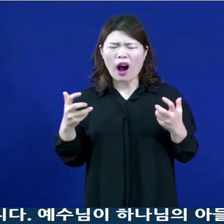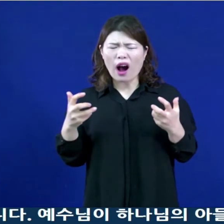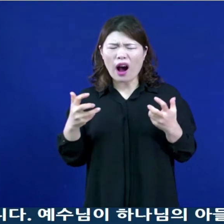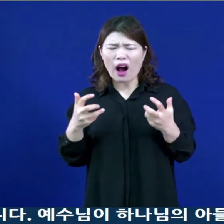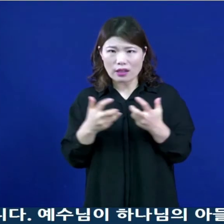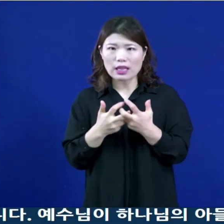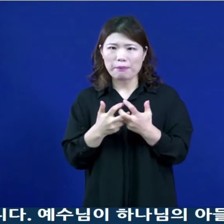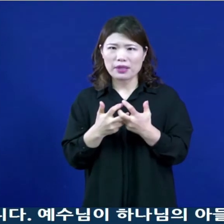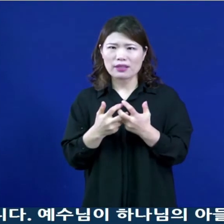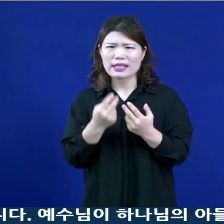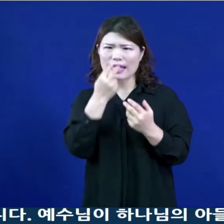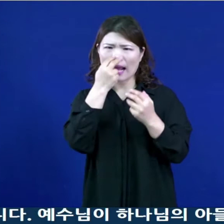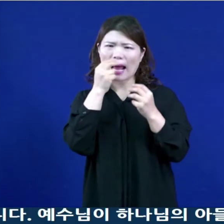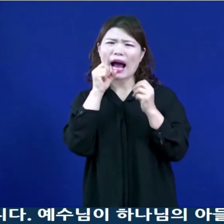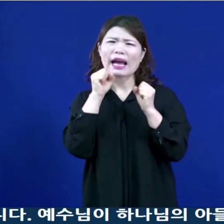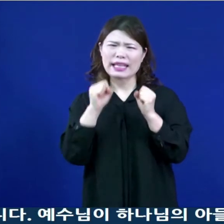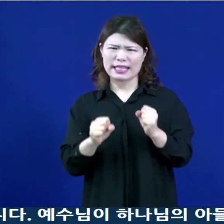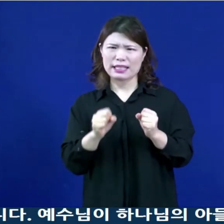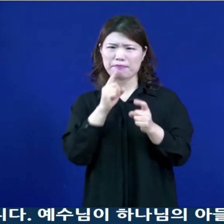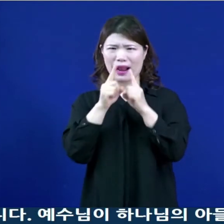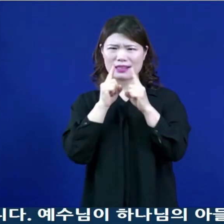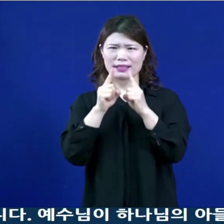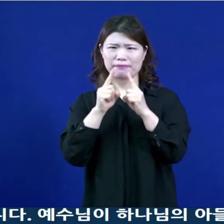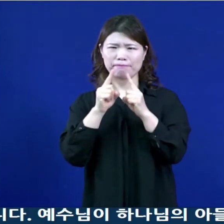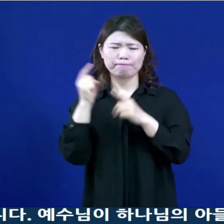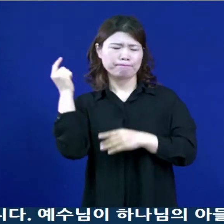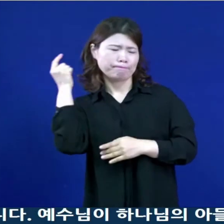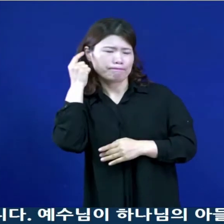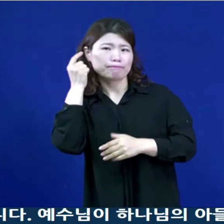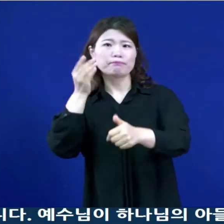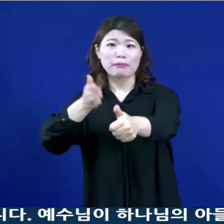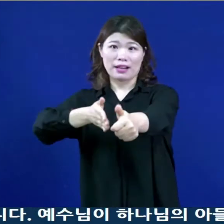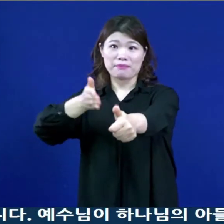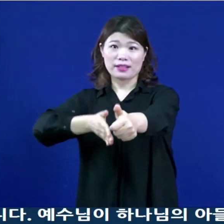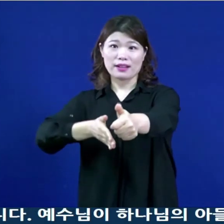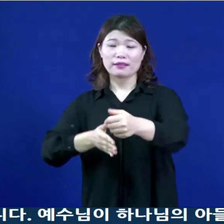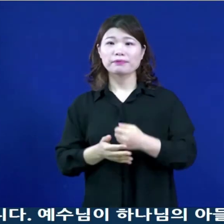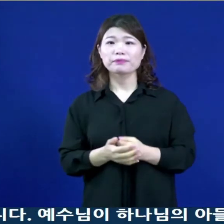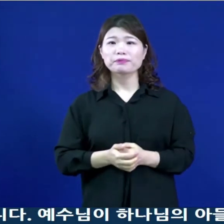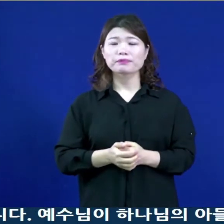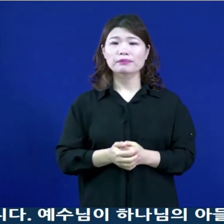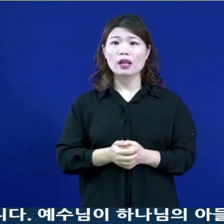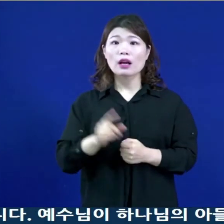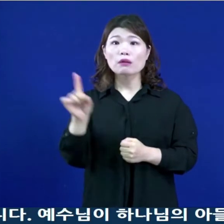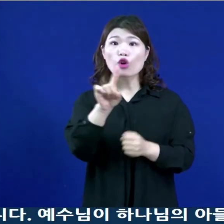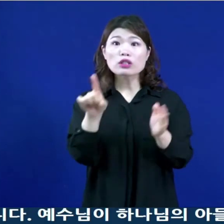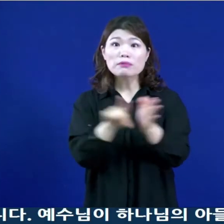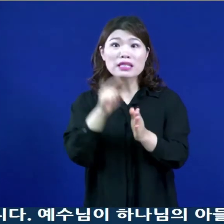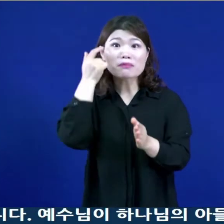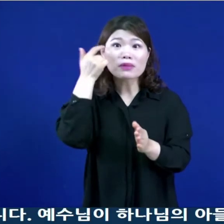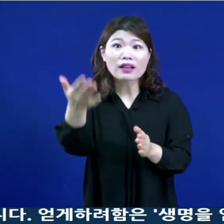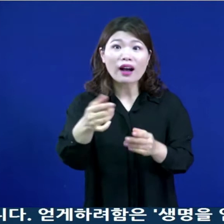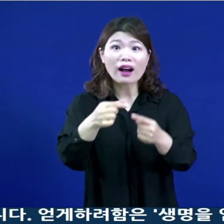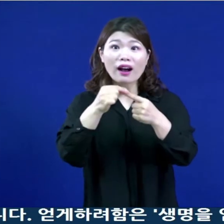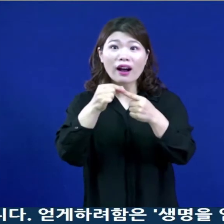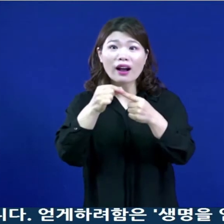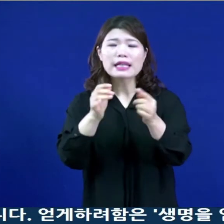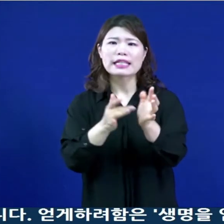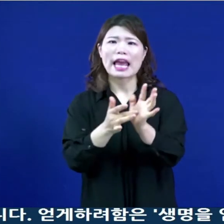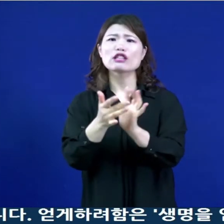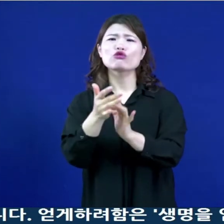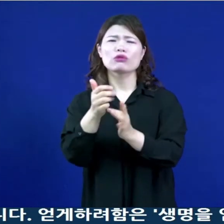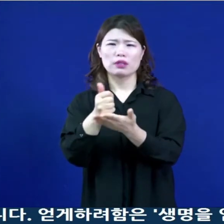정말 살아있는 말씀이 되도록 되었으면 소망합니다. 무엇을 믿습니까? 예수가